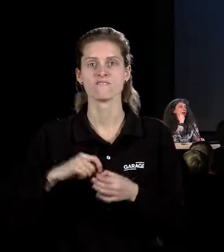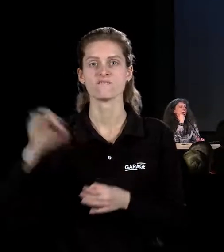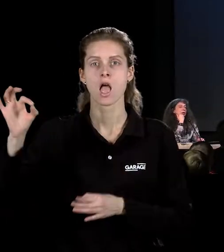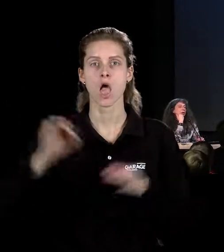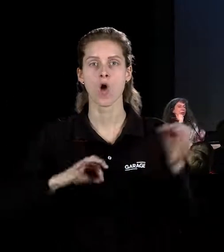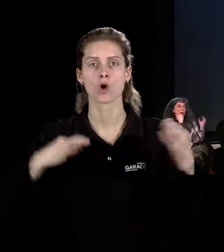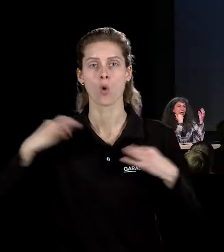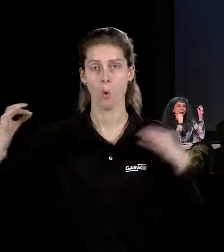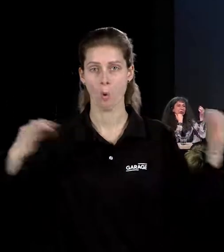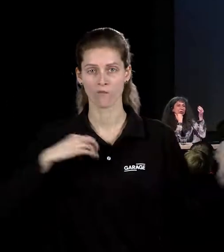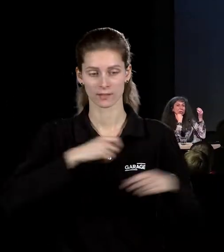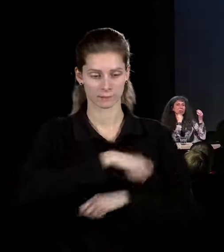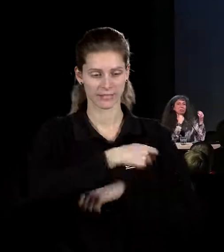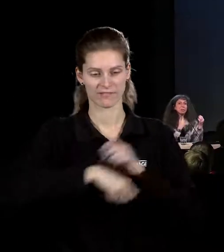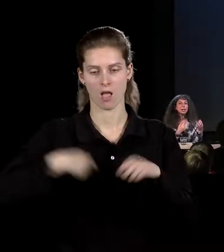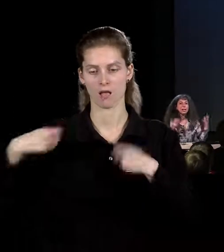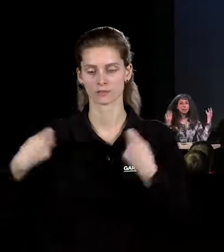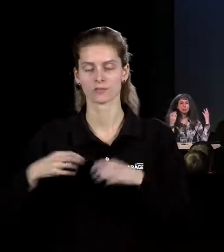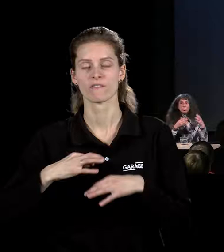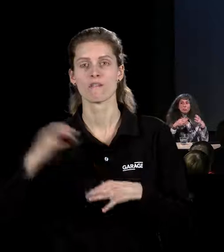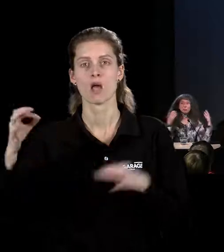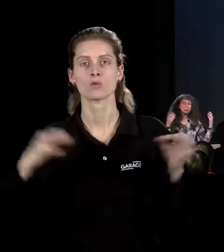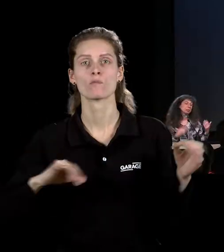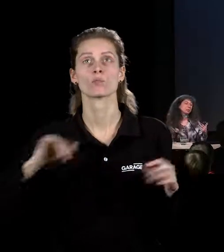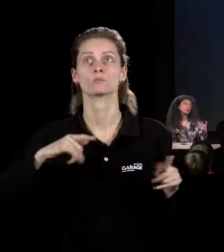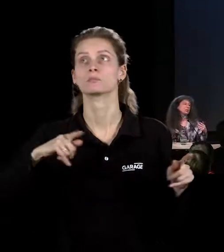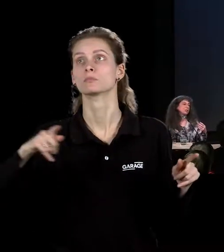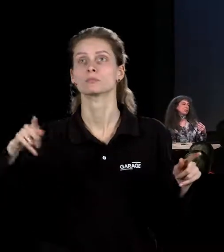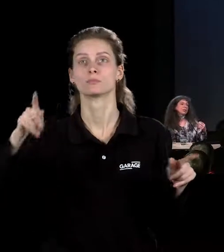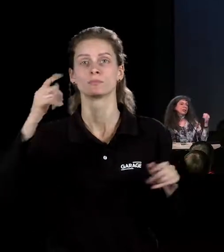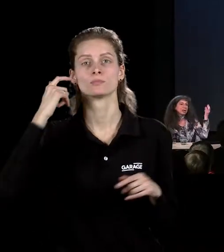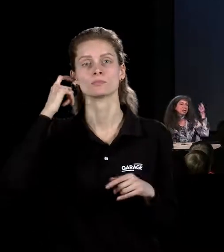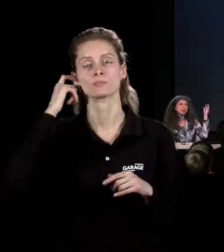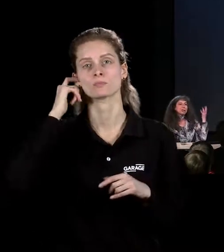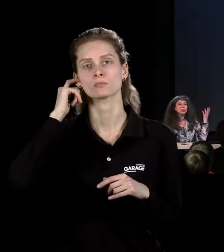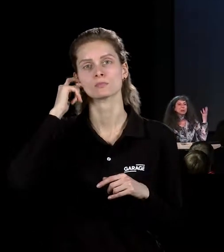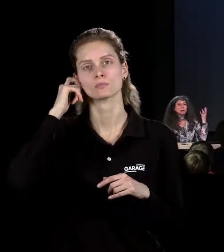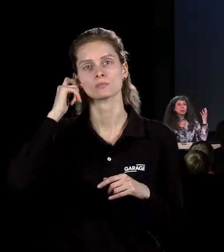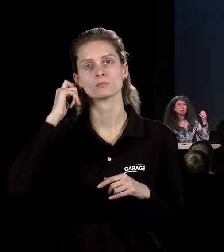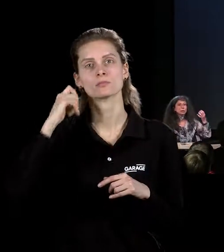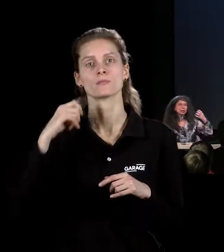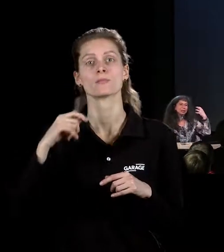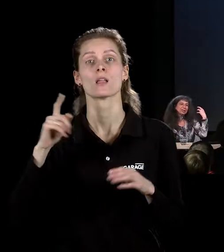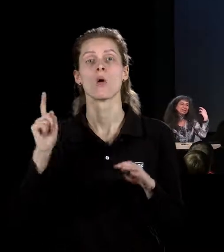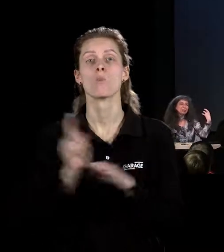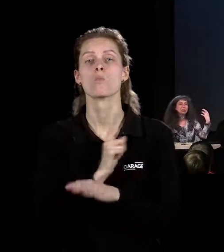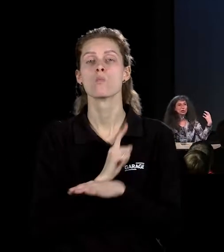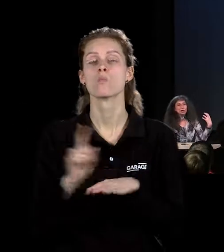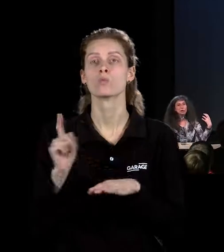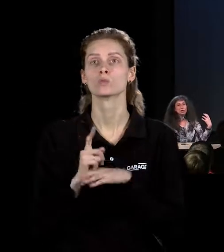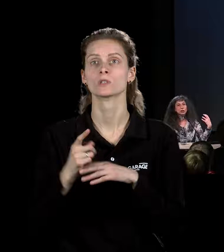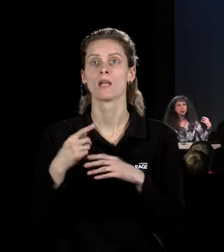привязаны, это веревки, которые идут к разным частям здания музея, он пытался на